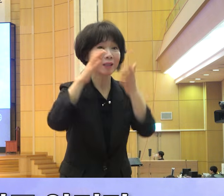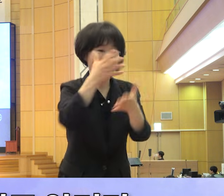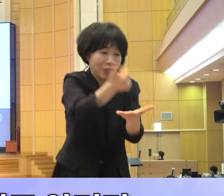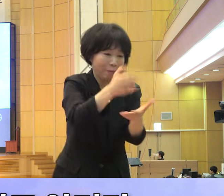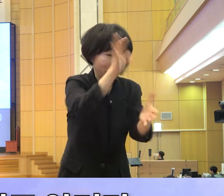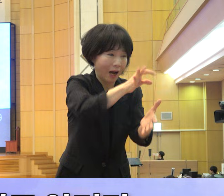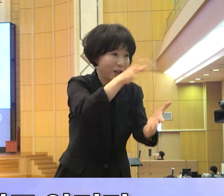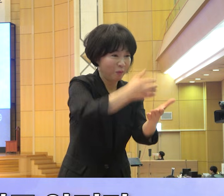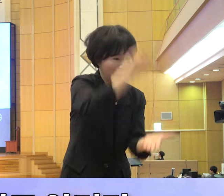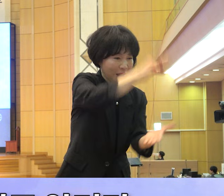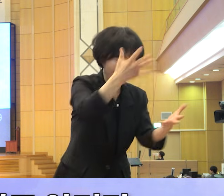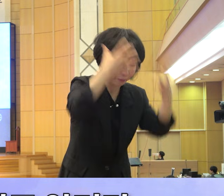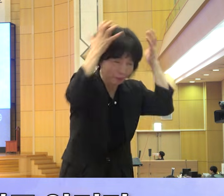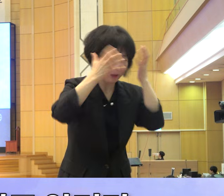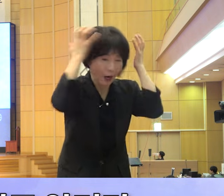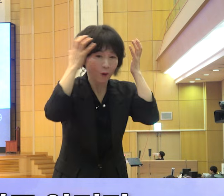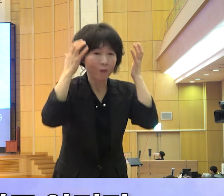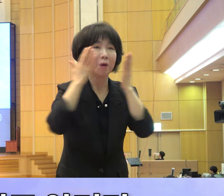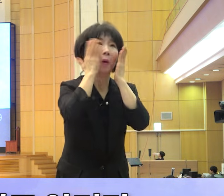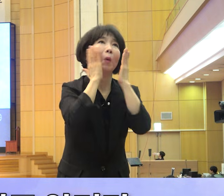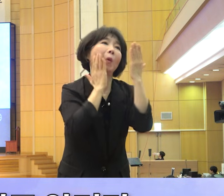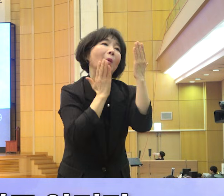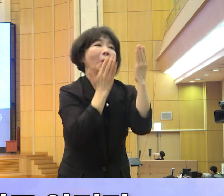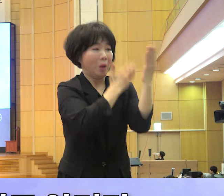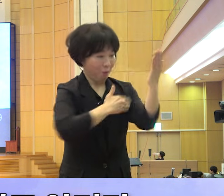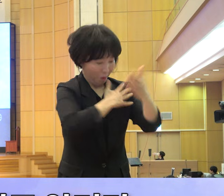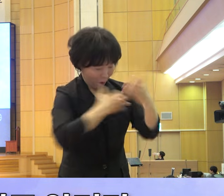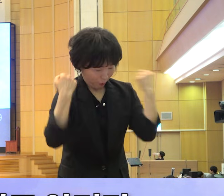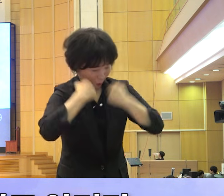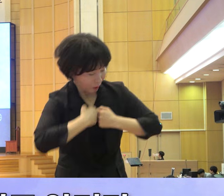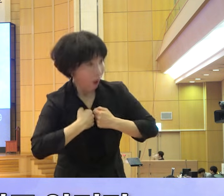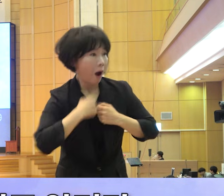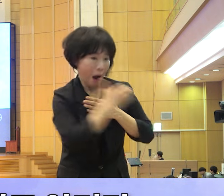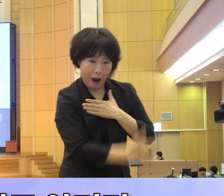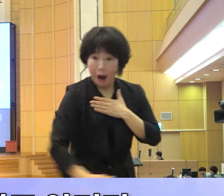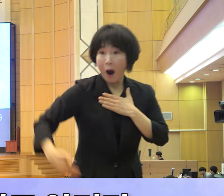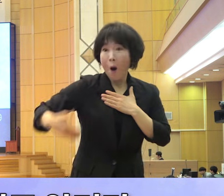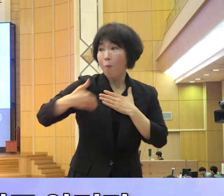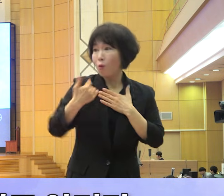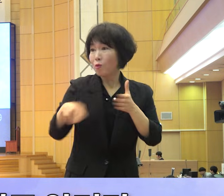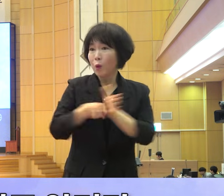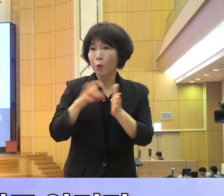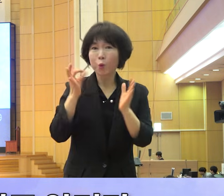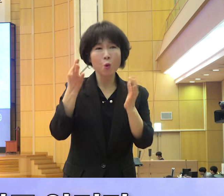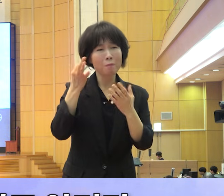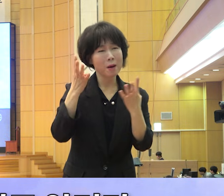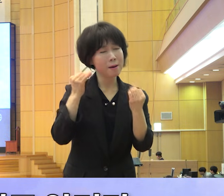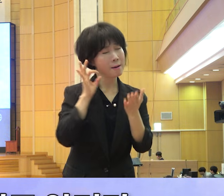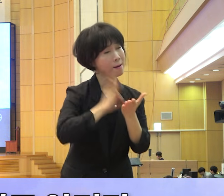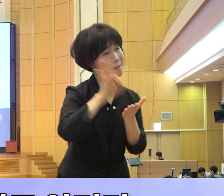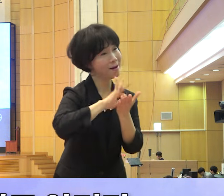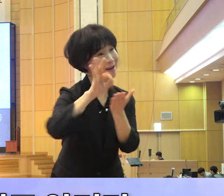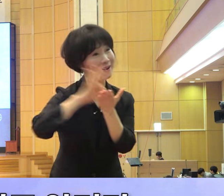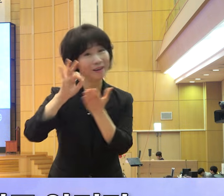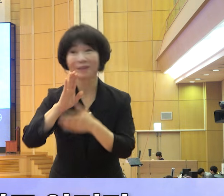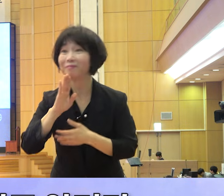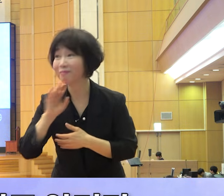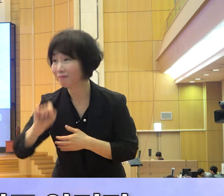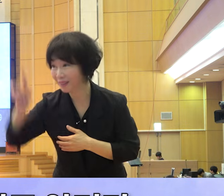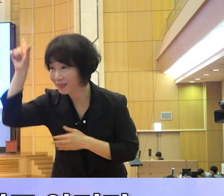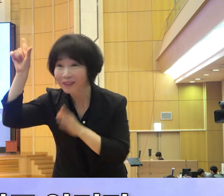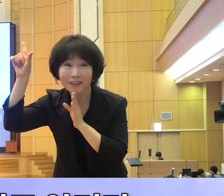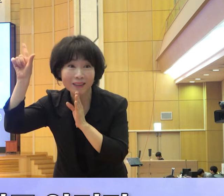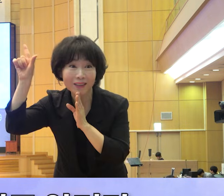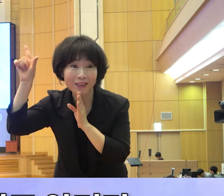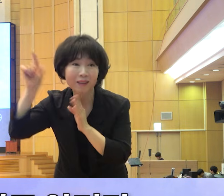시작해가지고 발바닥까지 전부 다 돈 안 들어간 데 어디 있어요? 돈 들어간 데. 예?